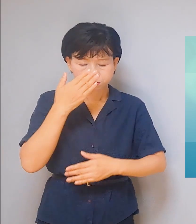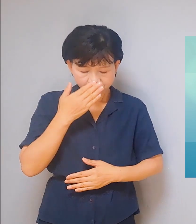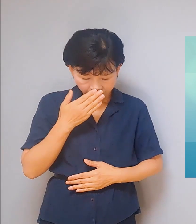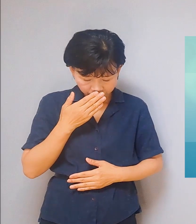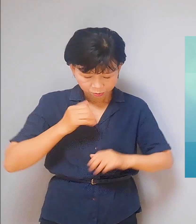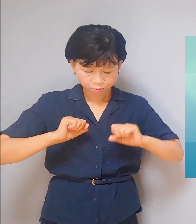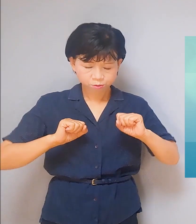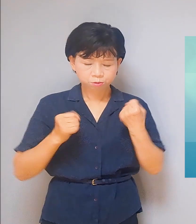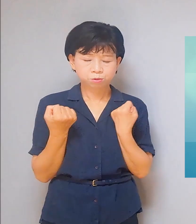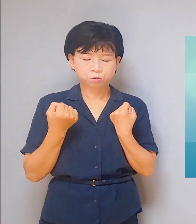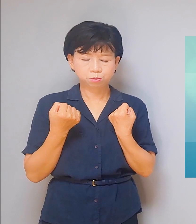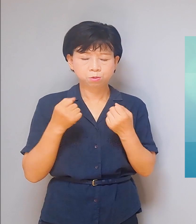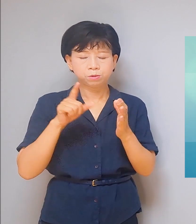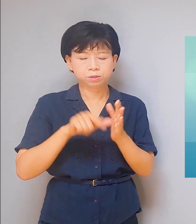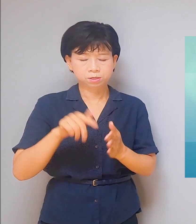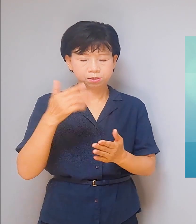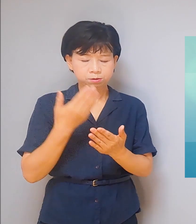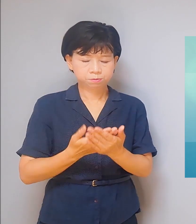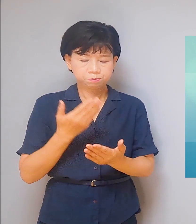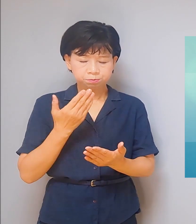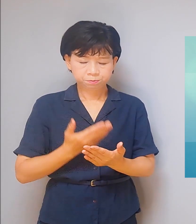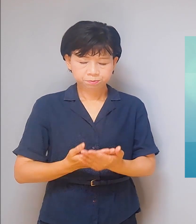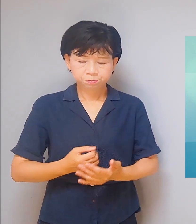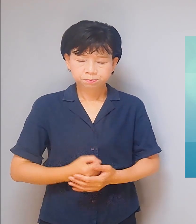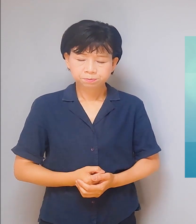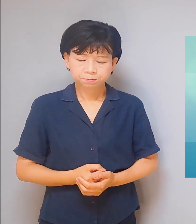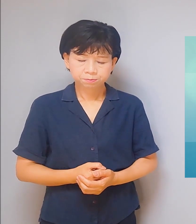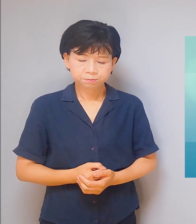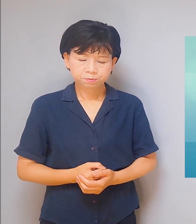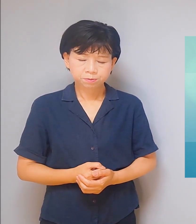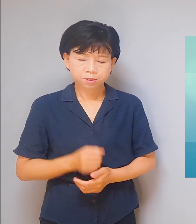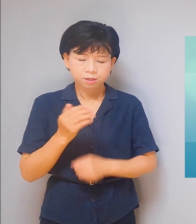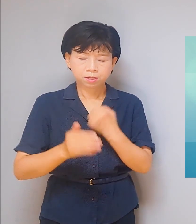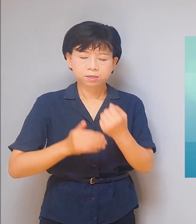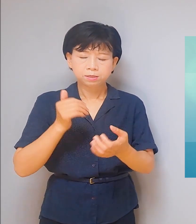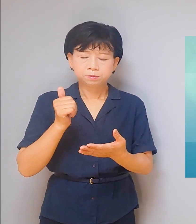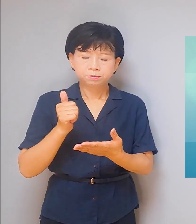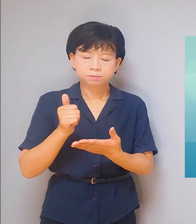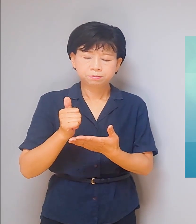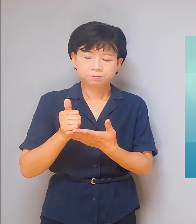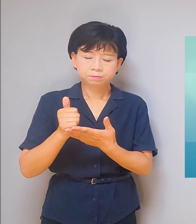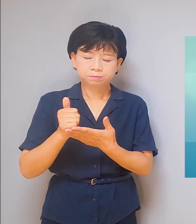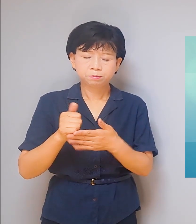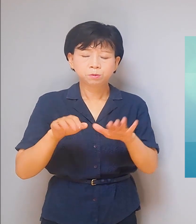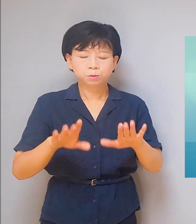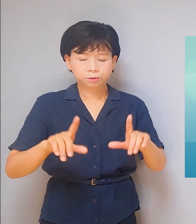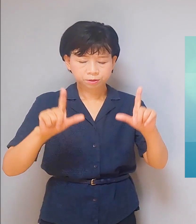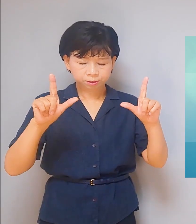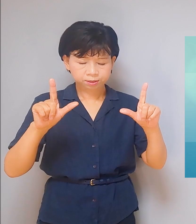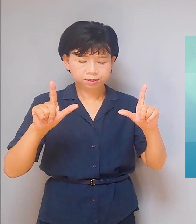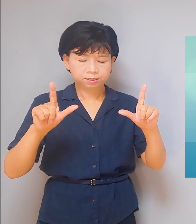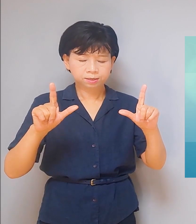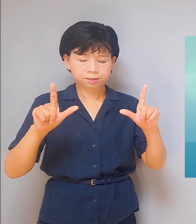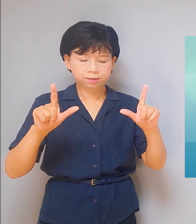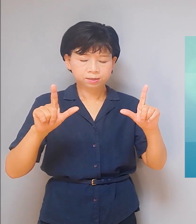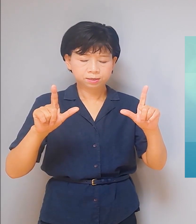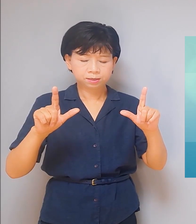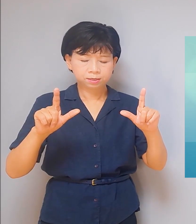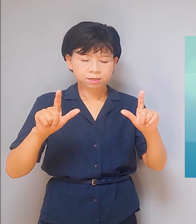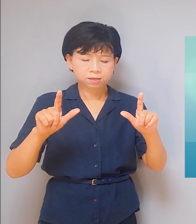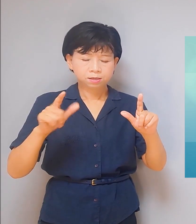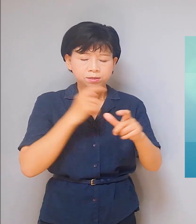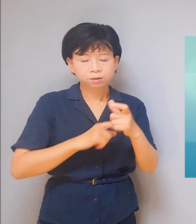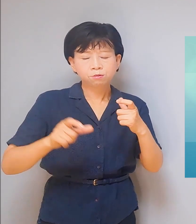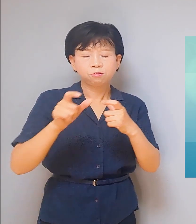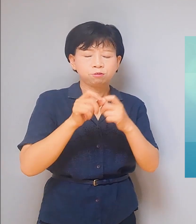겸손히 순종하는 시간이 되게 하여 주옵소서. 하나님, 금년에는 우리 교회가 더 선교